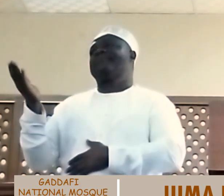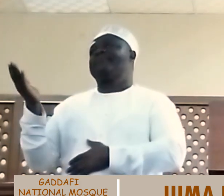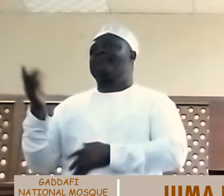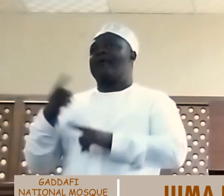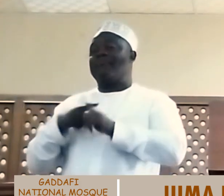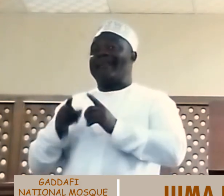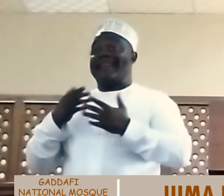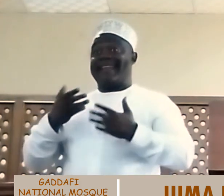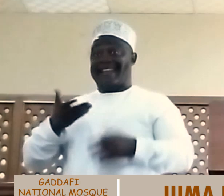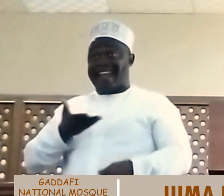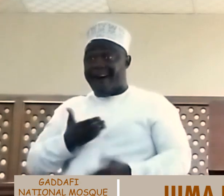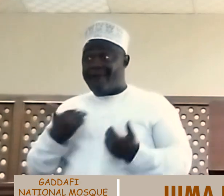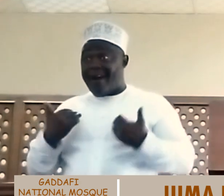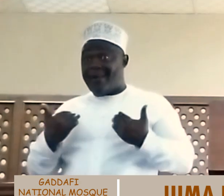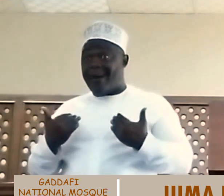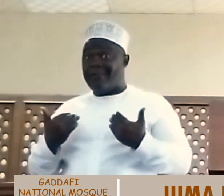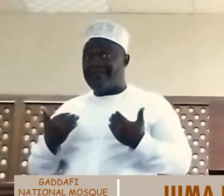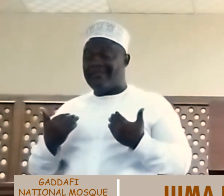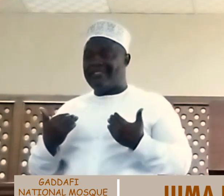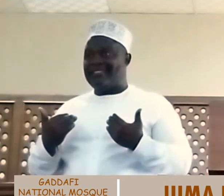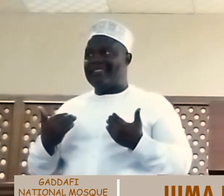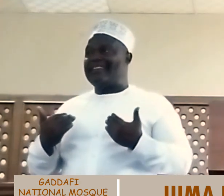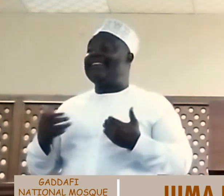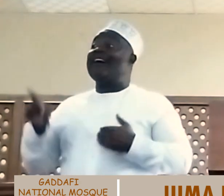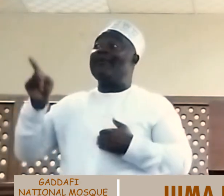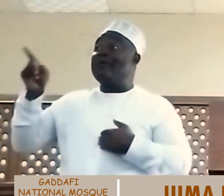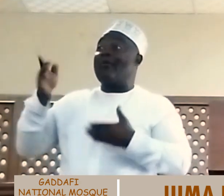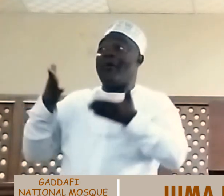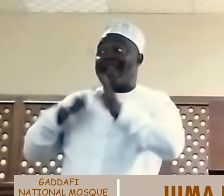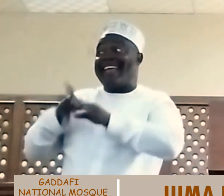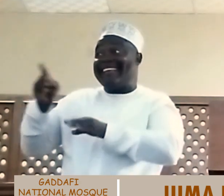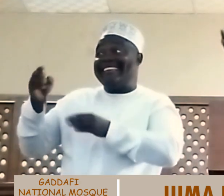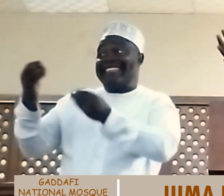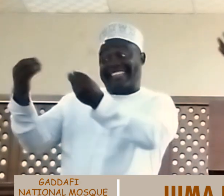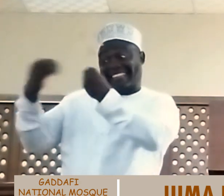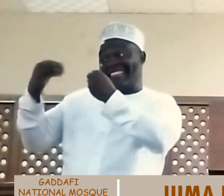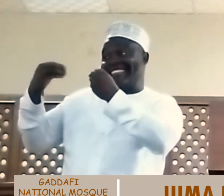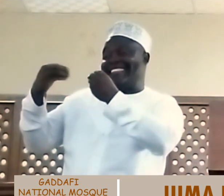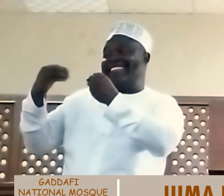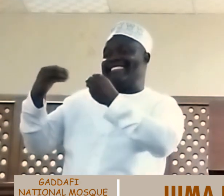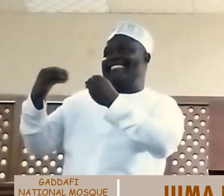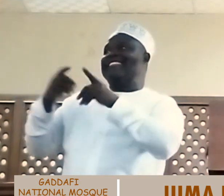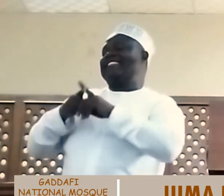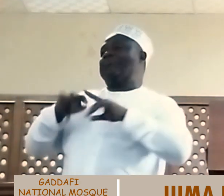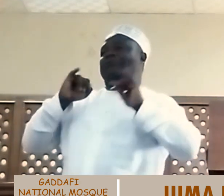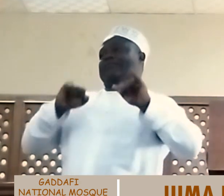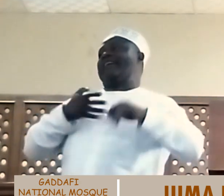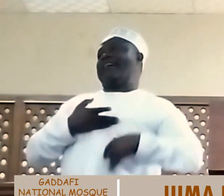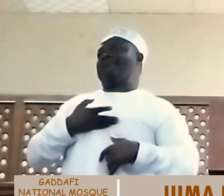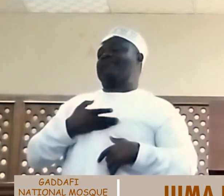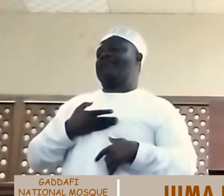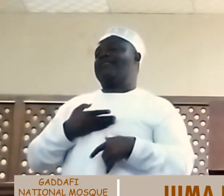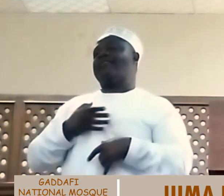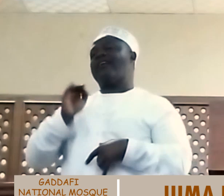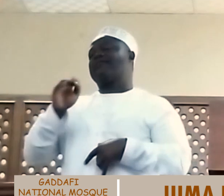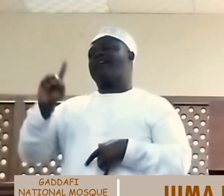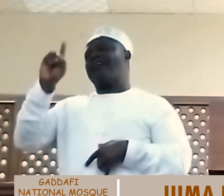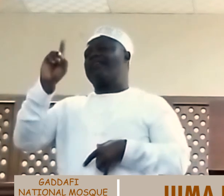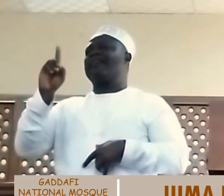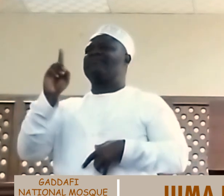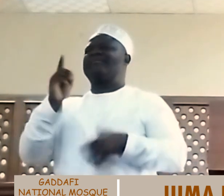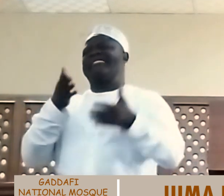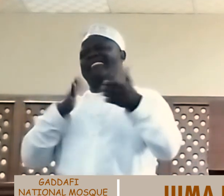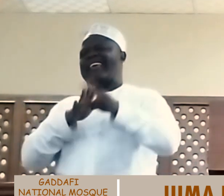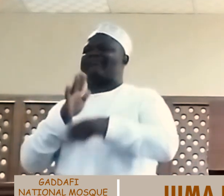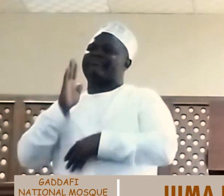naye wano we tuli eyo irimu baagireka, nammwe gye muli eyo irimu baagireka. Tusaba Allah abasaasira, abamu